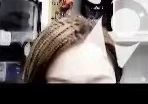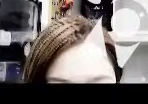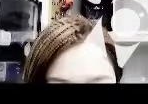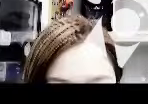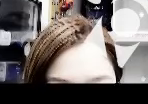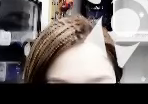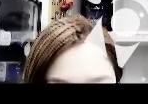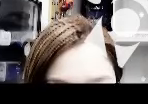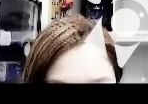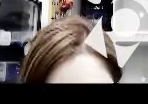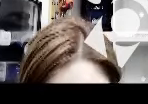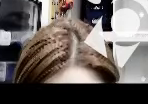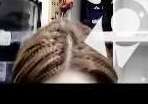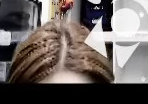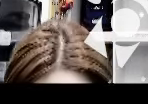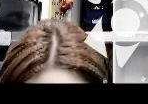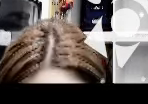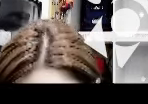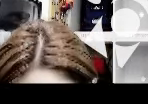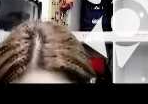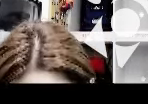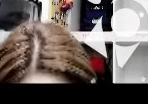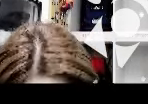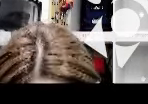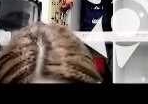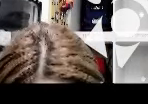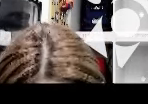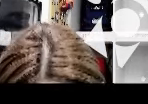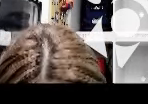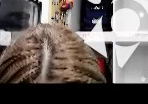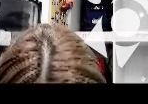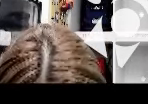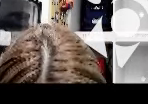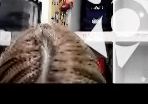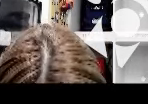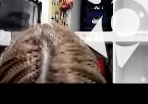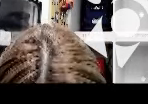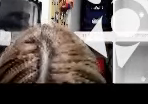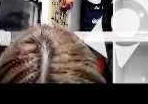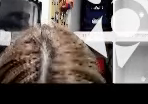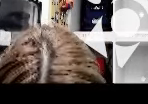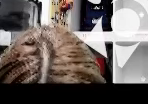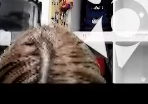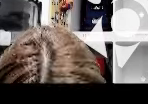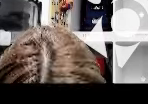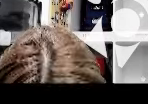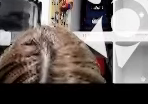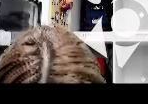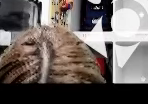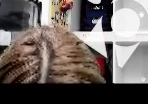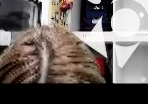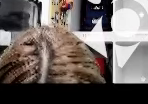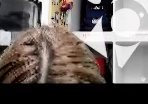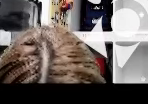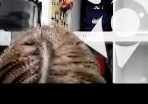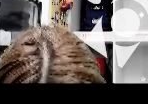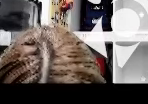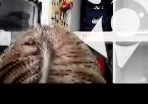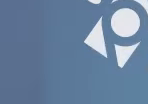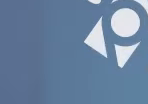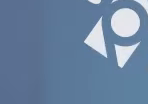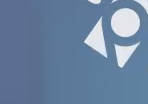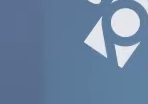觉。 一方面是他自己本身发射卫星的需求，但是另一方面他其实衍生出对台湾的威